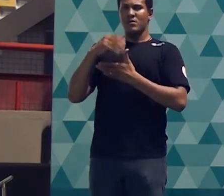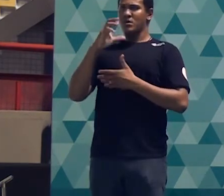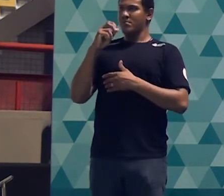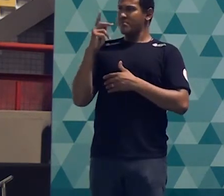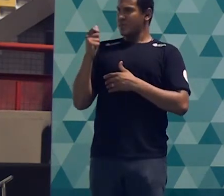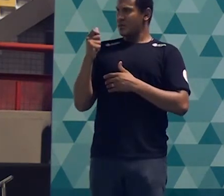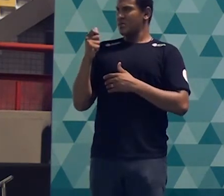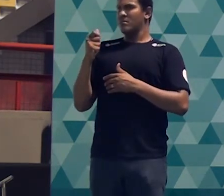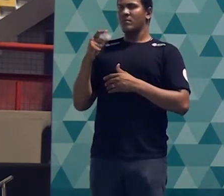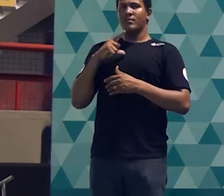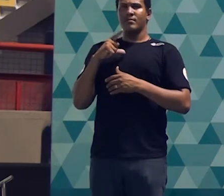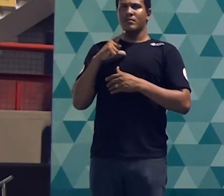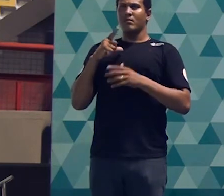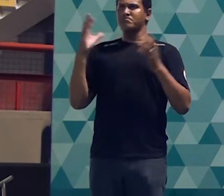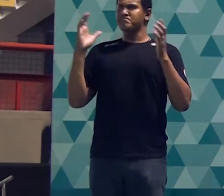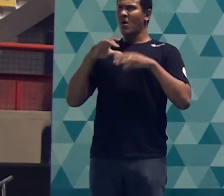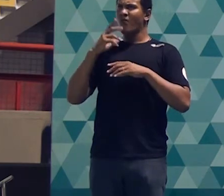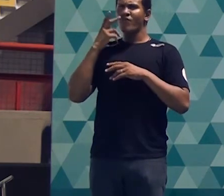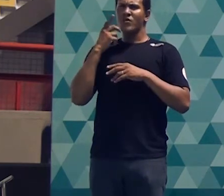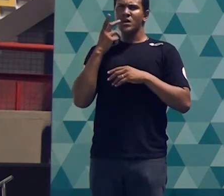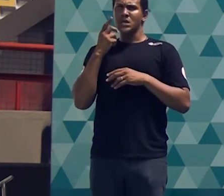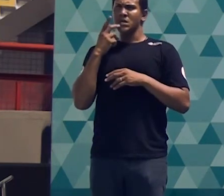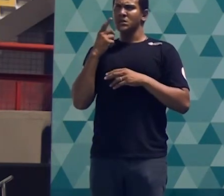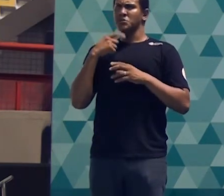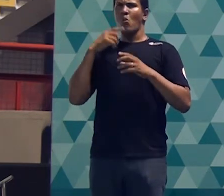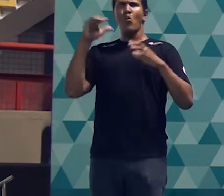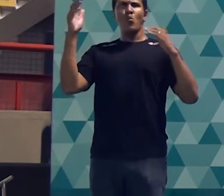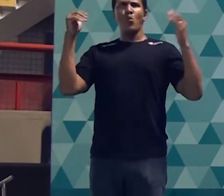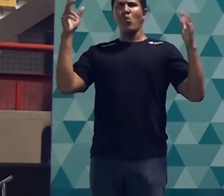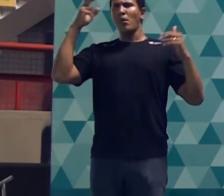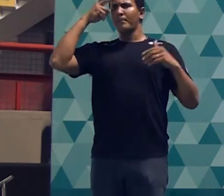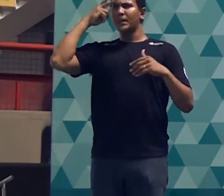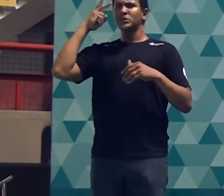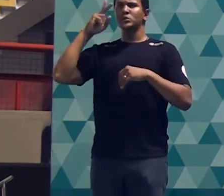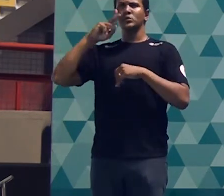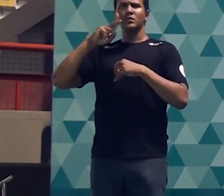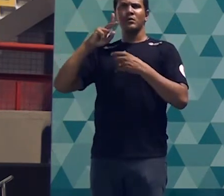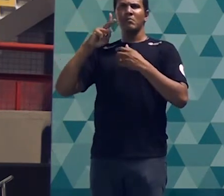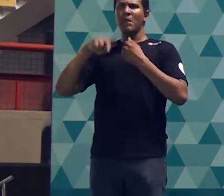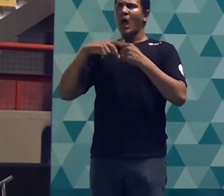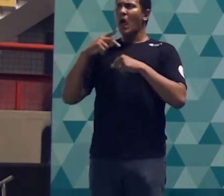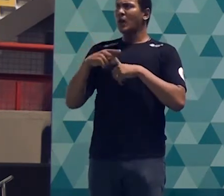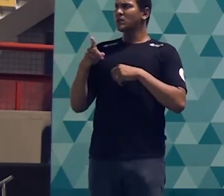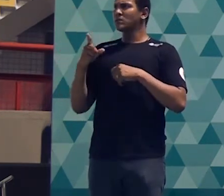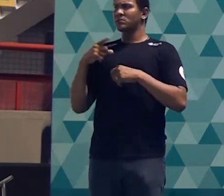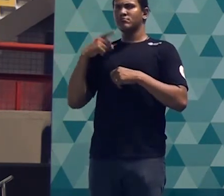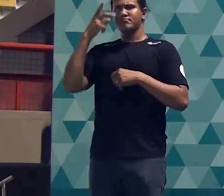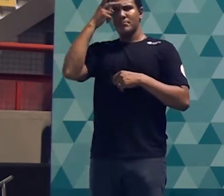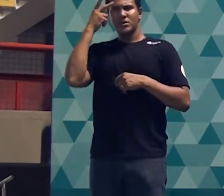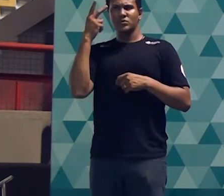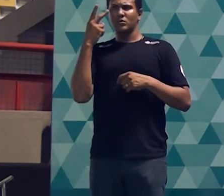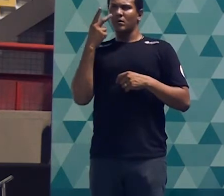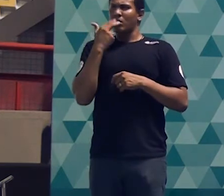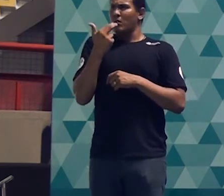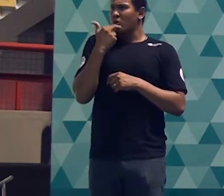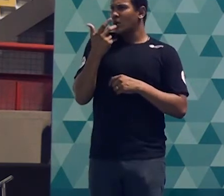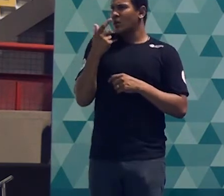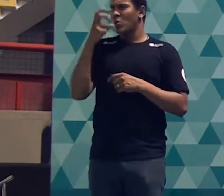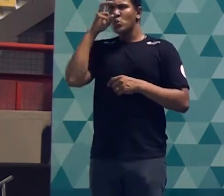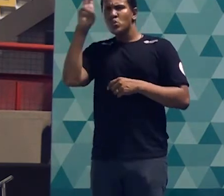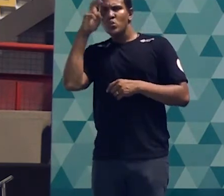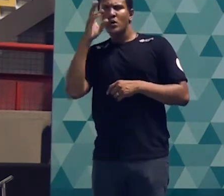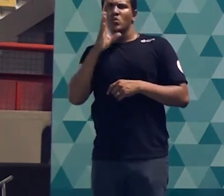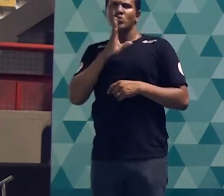vocês viram que Fortaleza ficou cheia de pessoas de outros países, e as pessoas aprendem línguas estrangeiras, e há uma troca de cultura, de